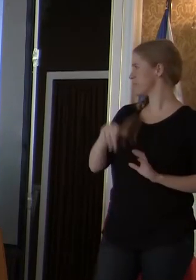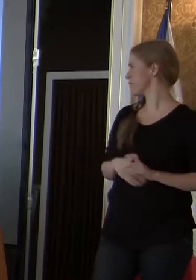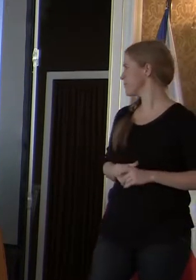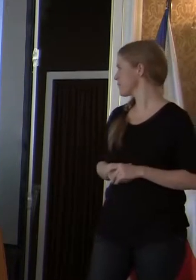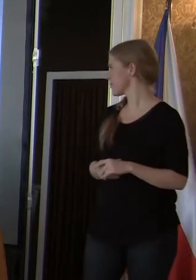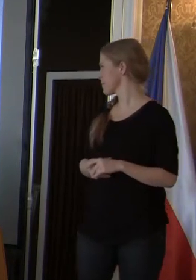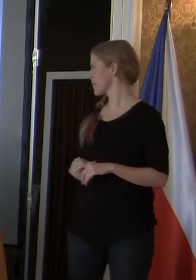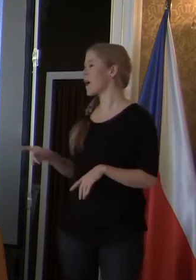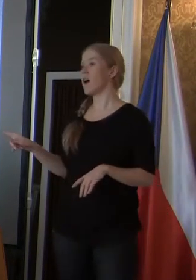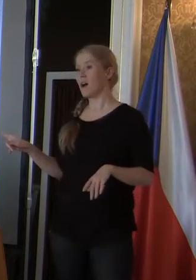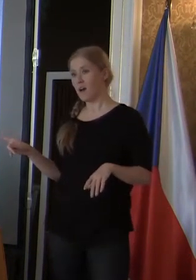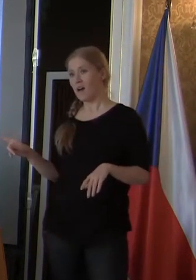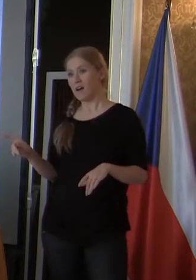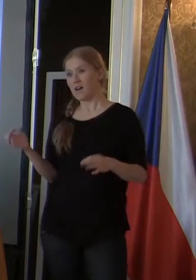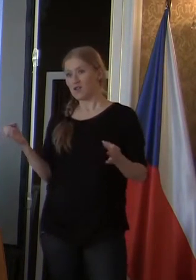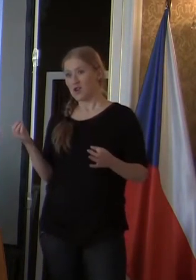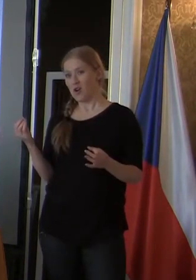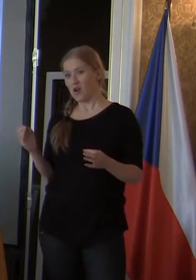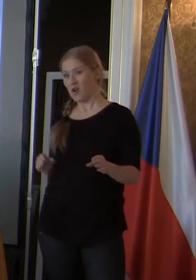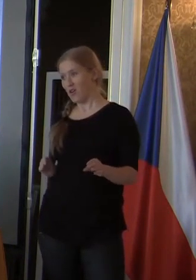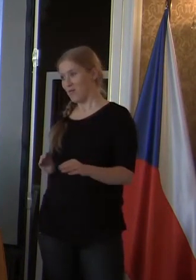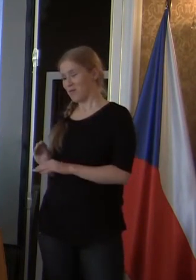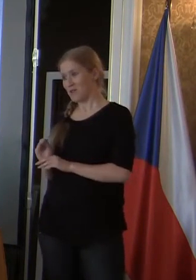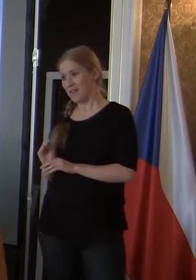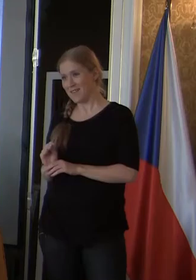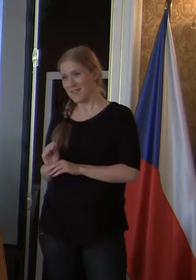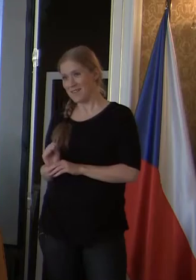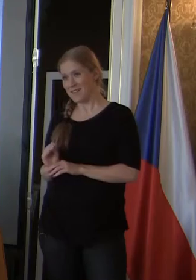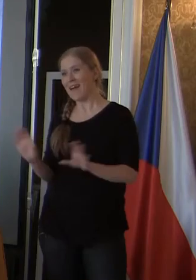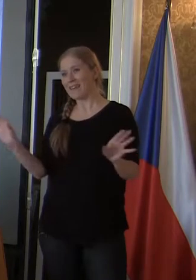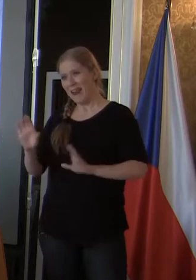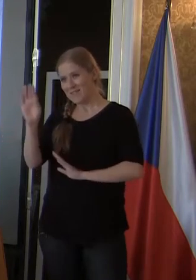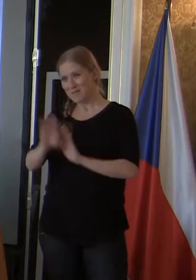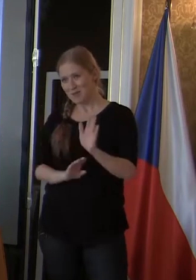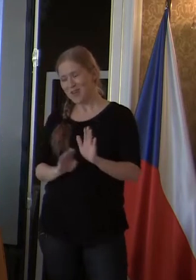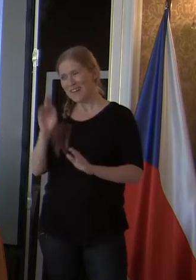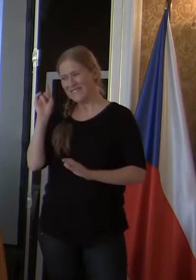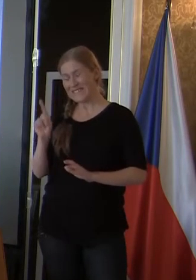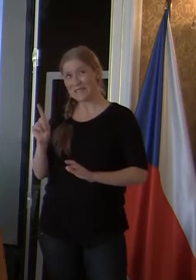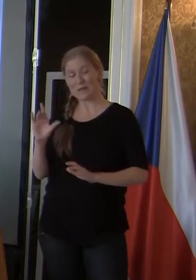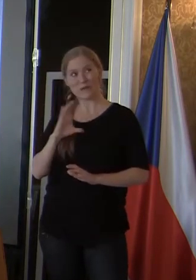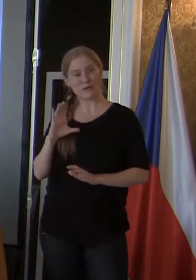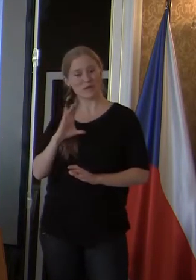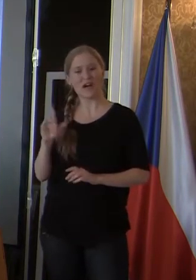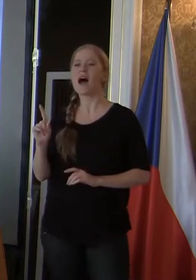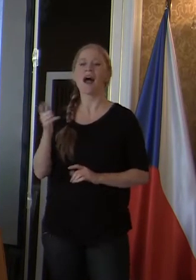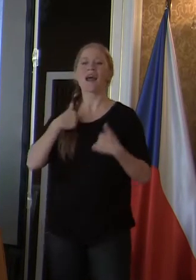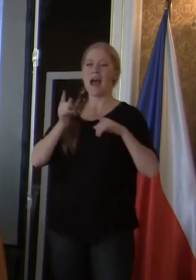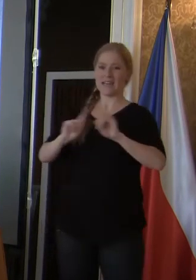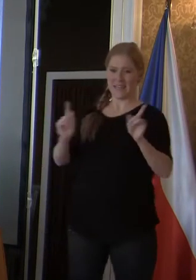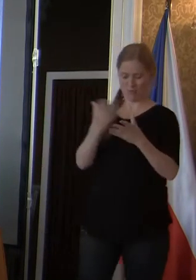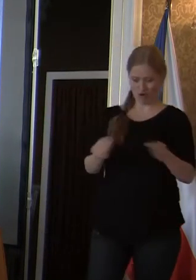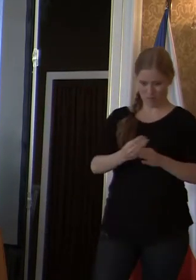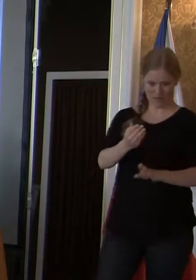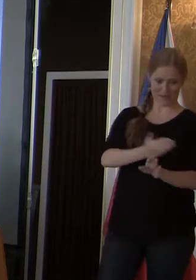co na to říct, na to, co jste teď zmínil o tom televizním pořadu. No tak já vám řeknu jinou příhodu. Já jsem včera provázel u